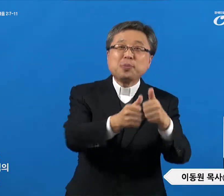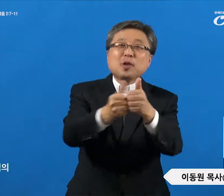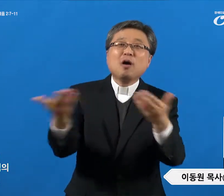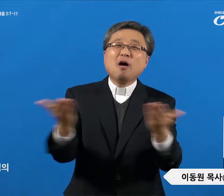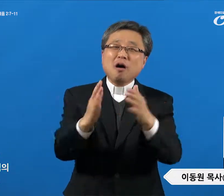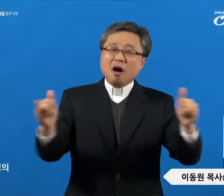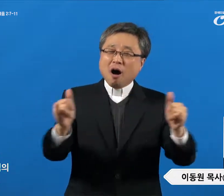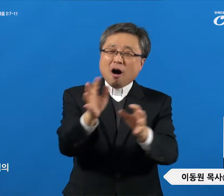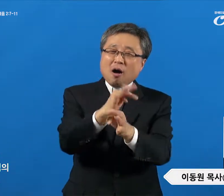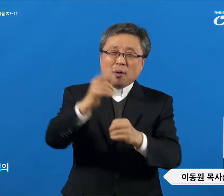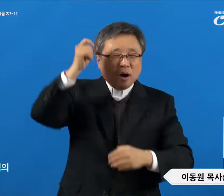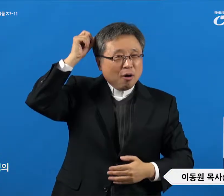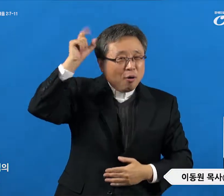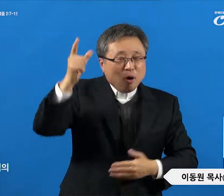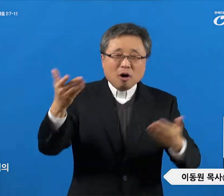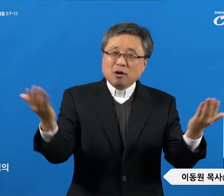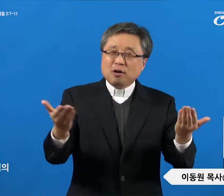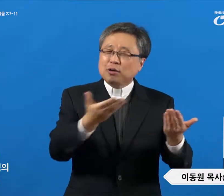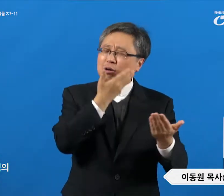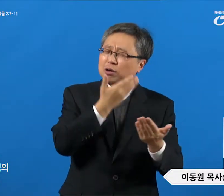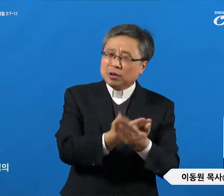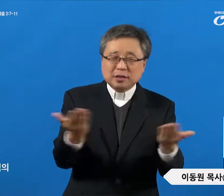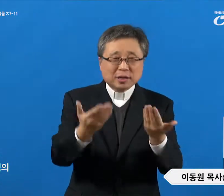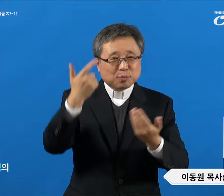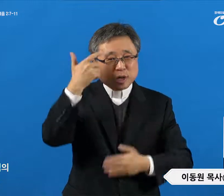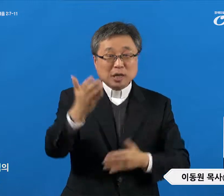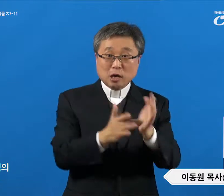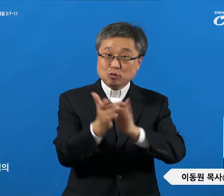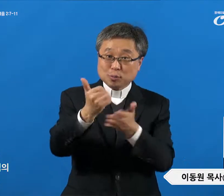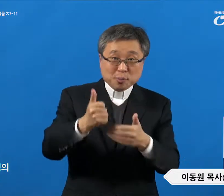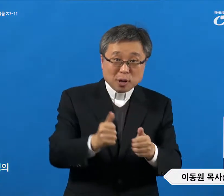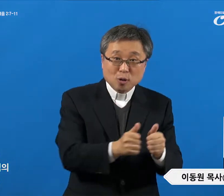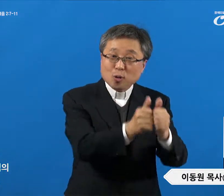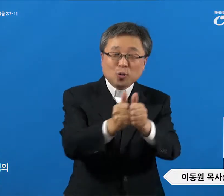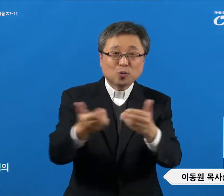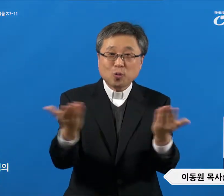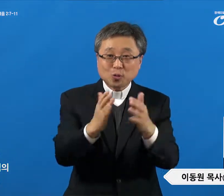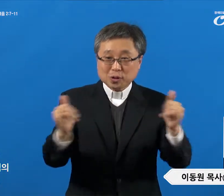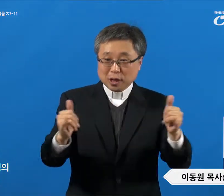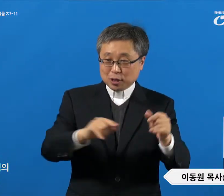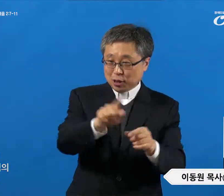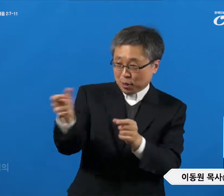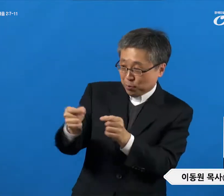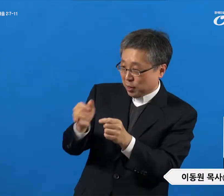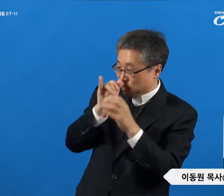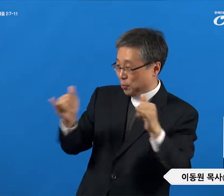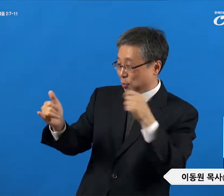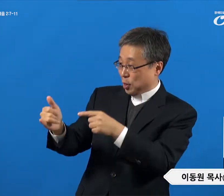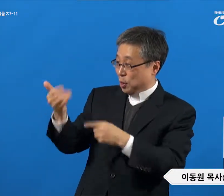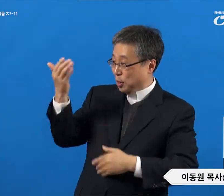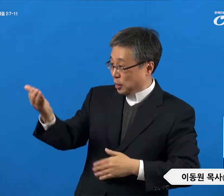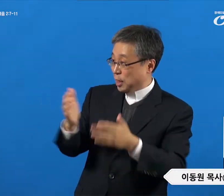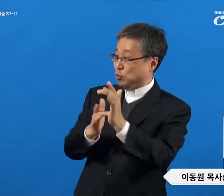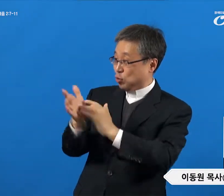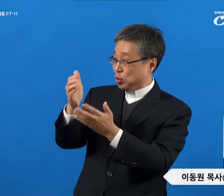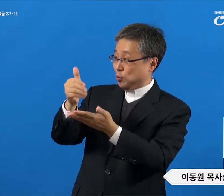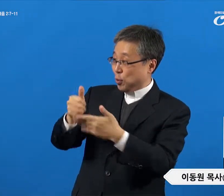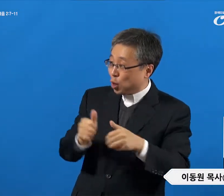거예요. 예수님의 동력자다 말이에요. 예수님의 동력자다. 한번 옆에 있는들에게 당신은 예수님의 동력자이십니다.